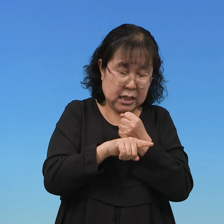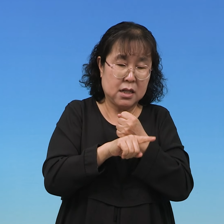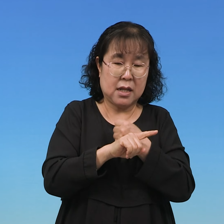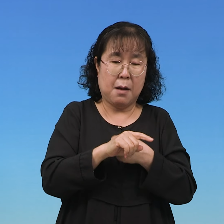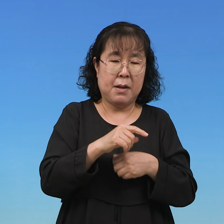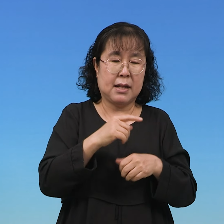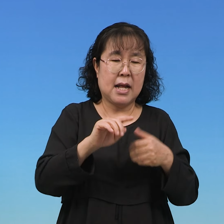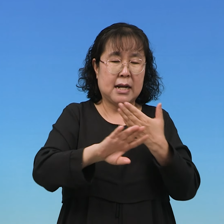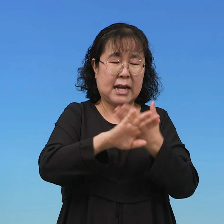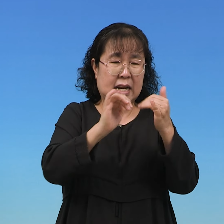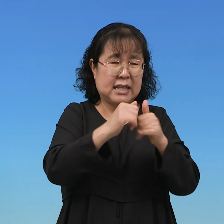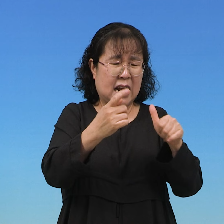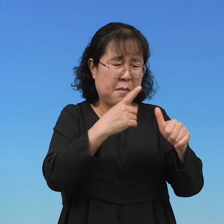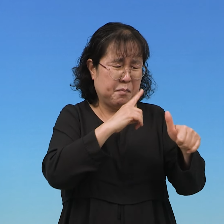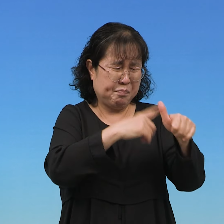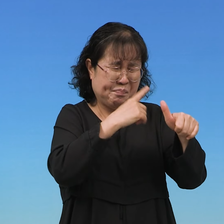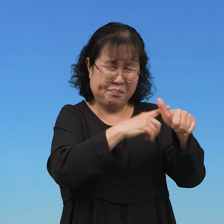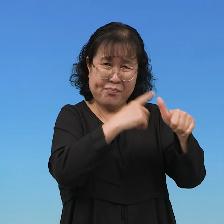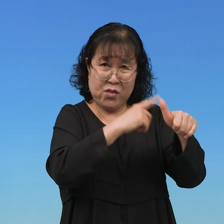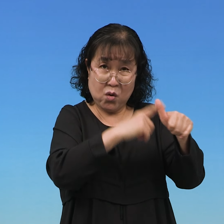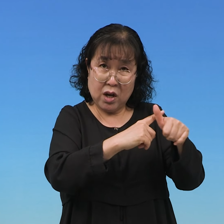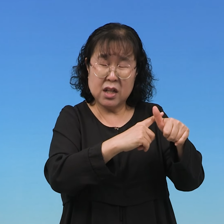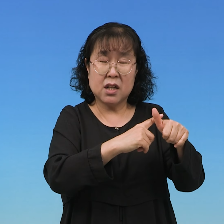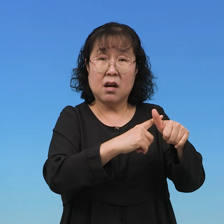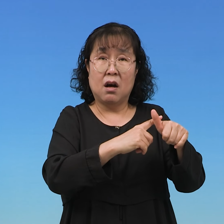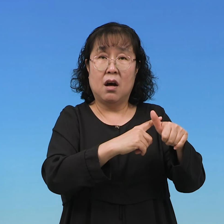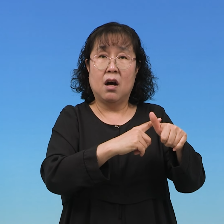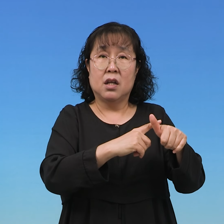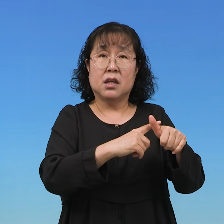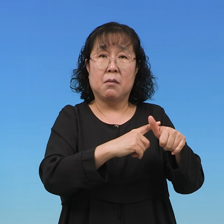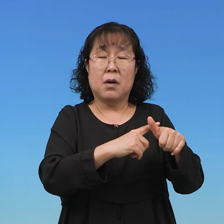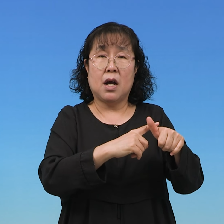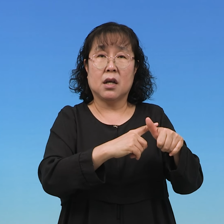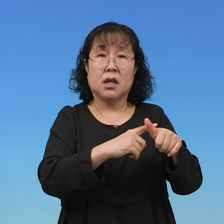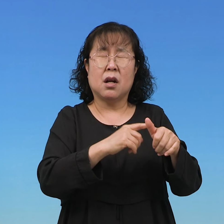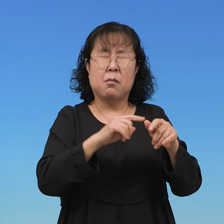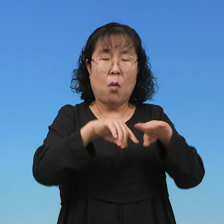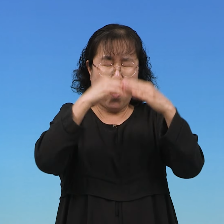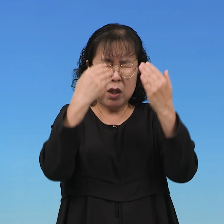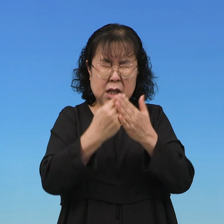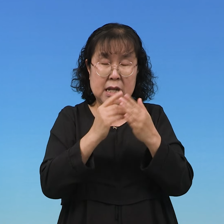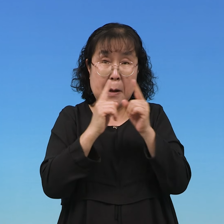부끄러운 말이라. 살리엘이가